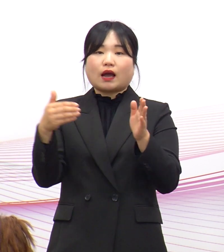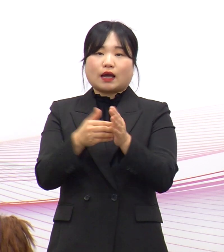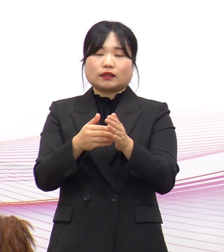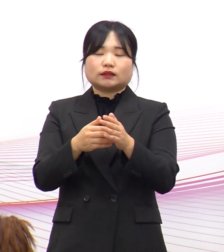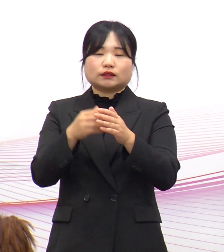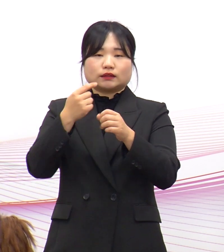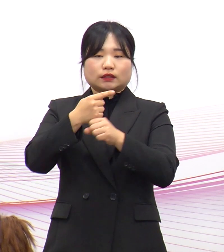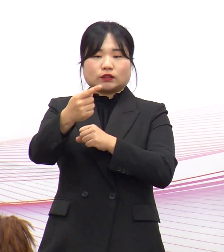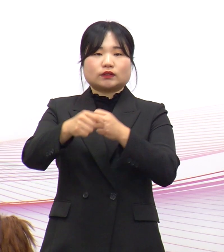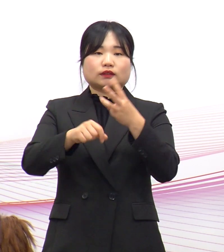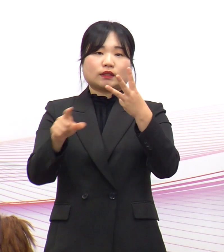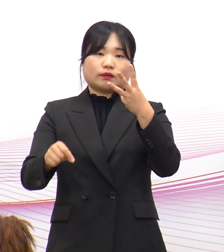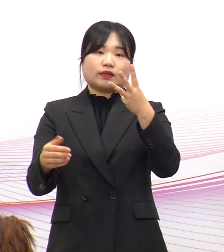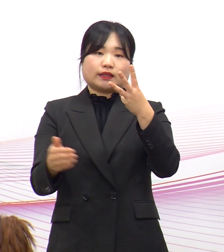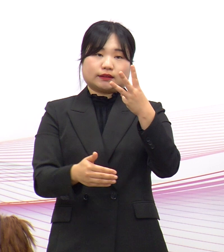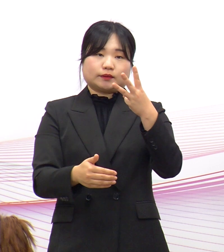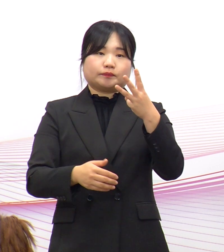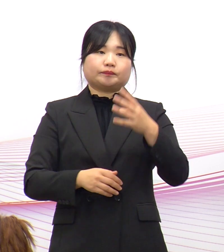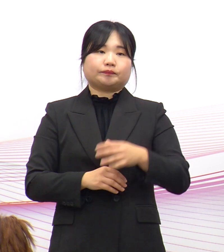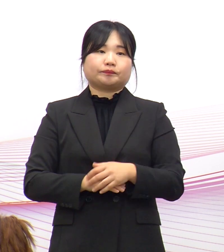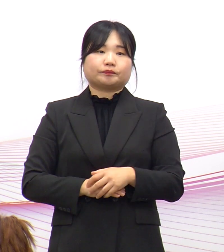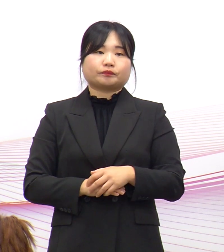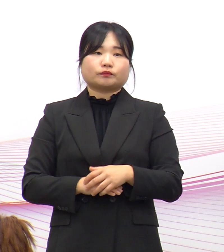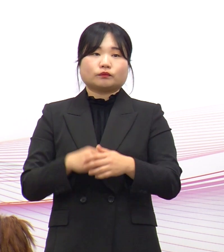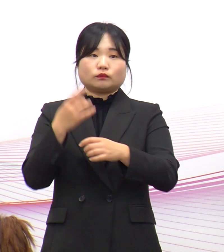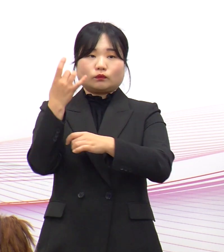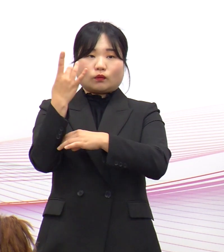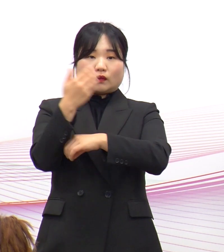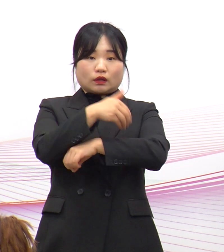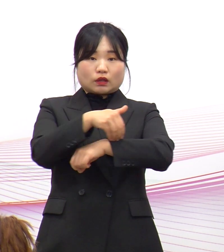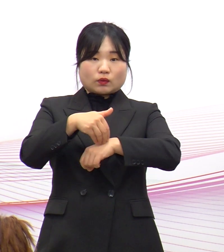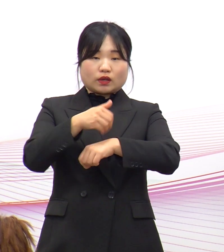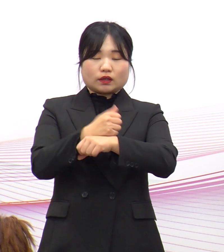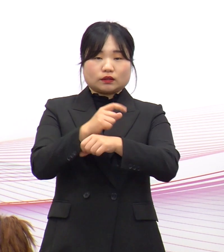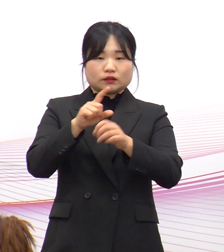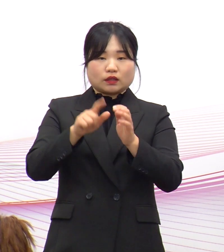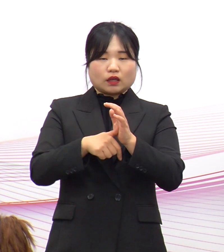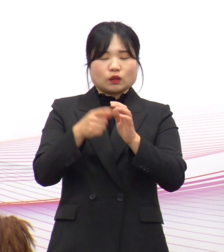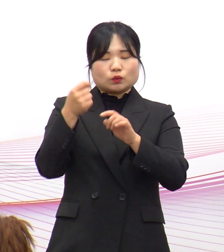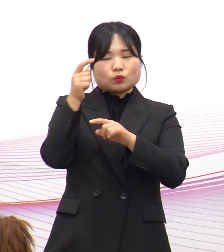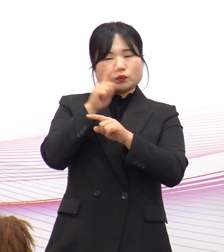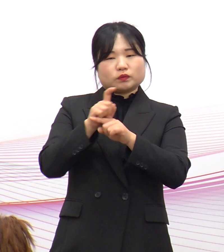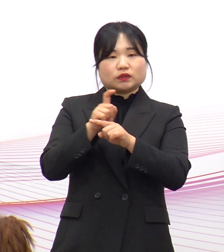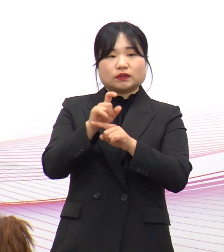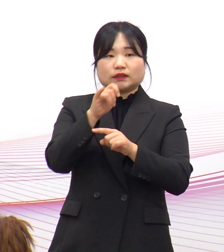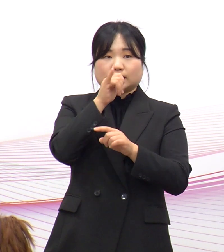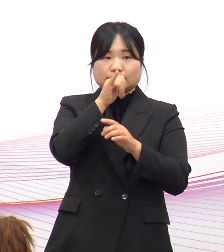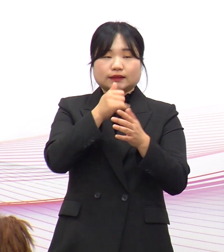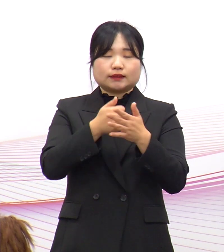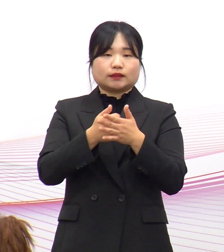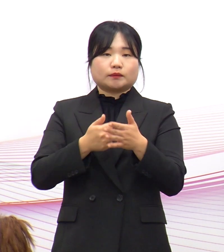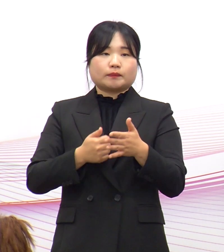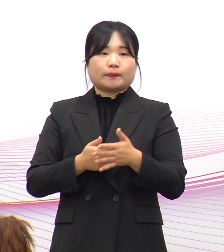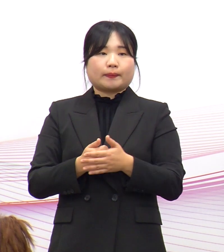추진 예정. 저게 본래는 설계하면서 조금 더 고민을 하고 있어서